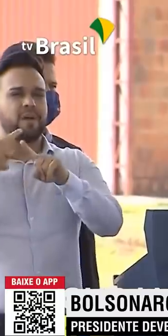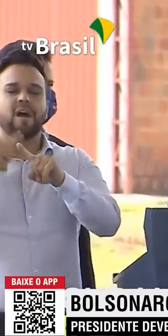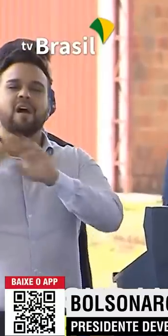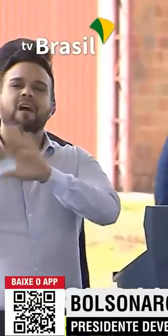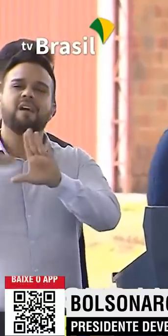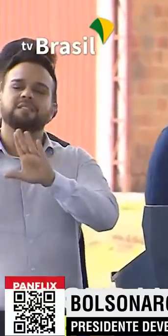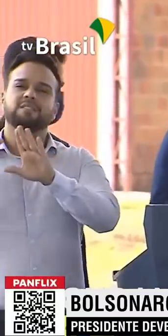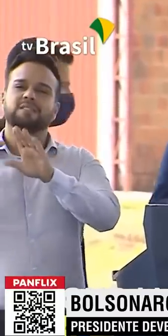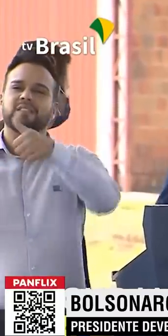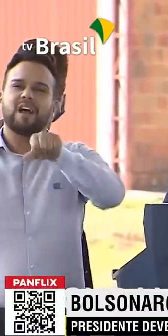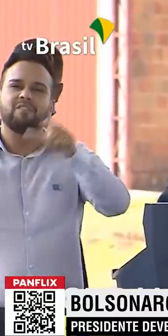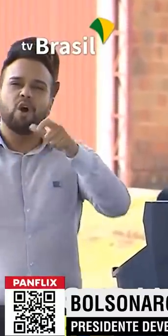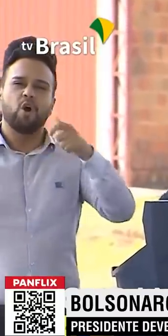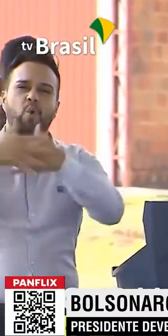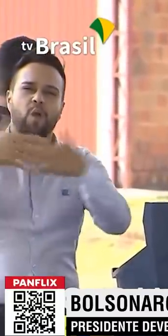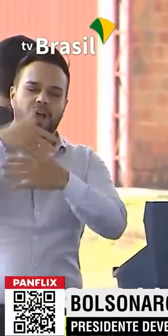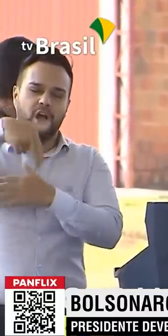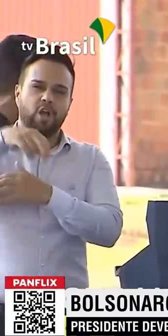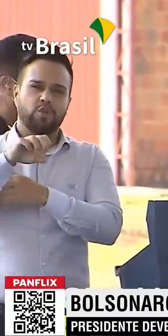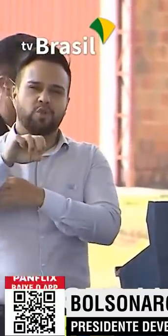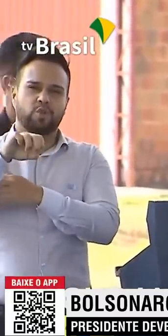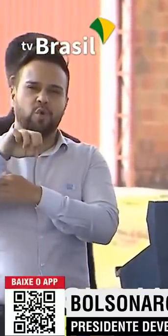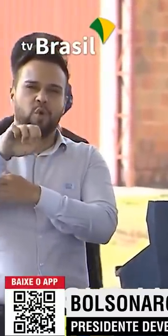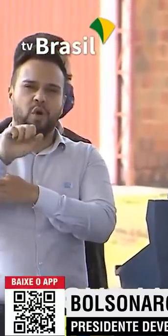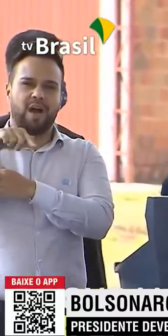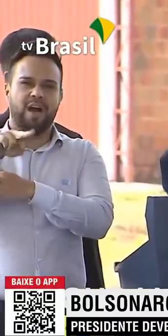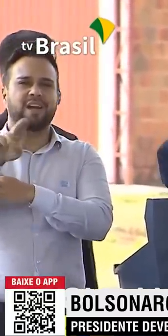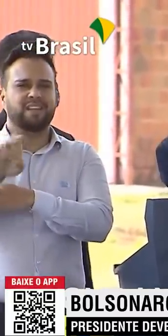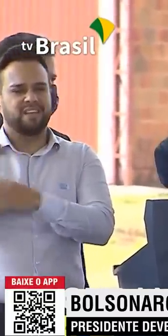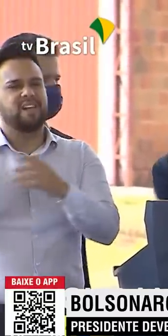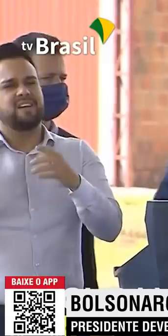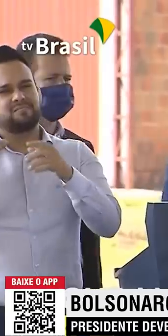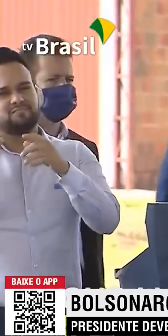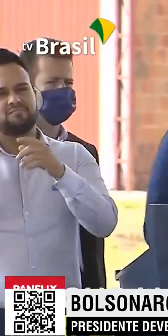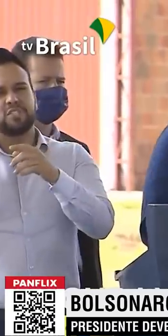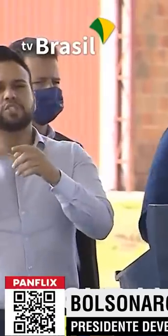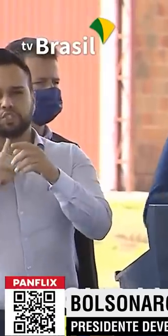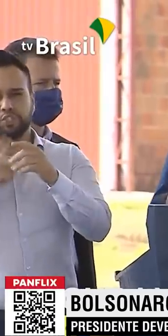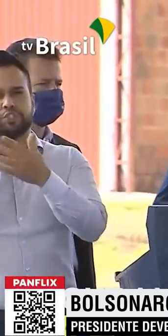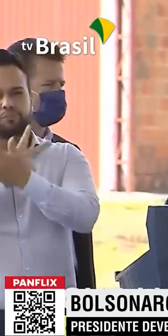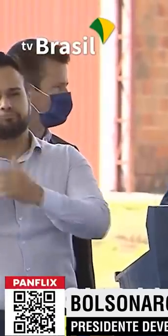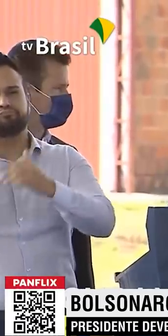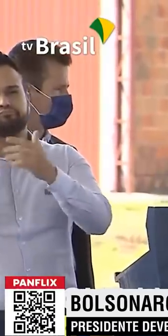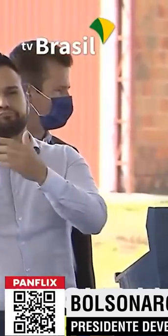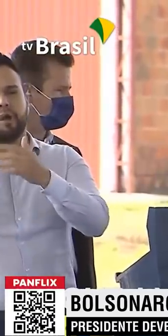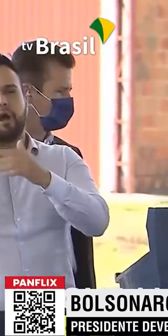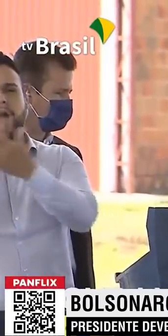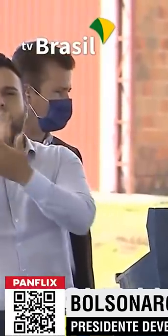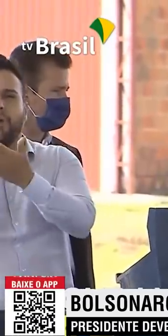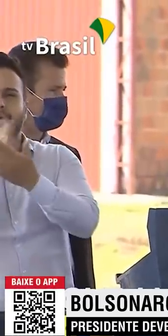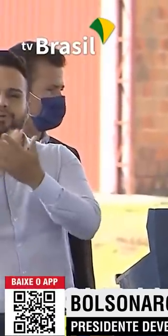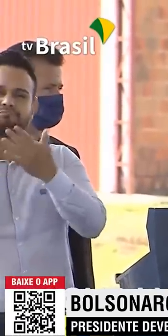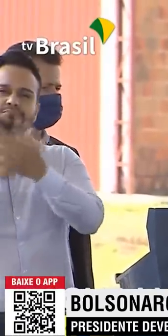estratégicas pelo grande número de leitores e pelas forças políticas nelas presentes no primeiro turno e até mesmo antes